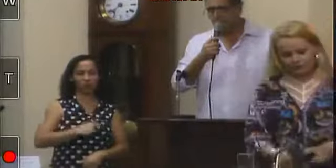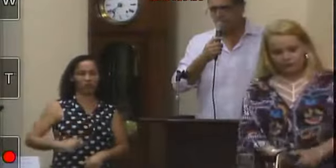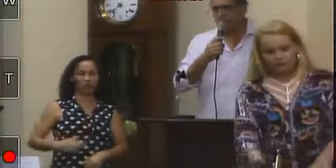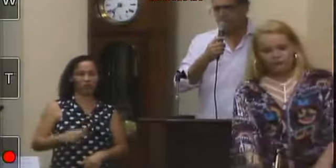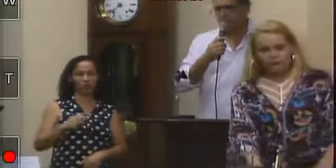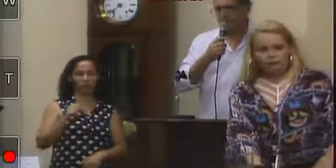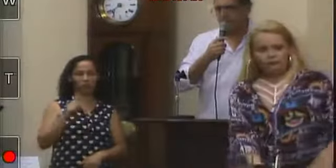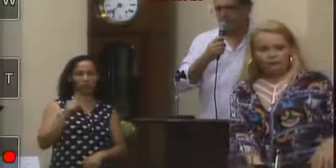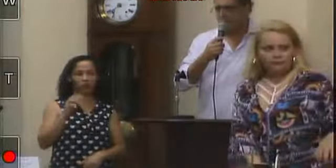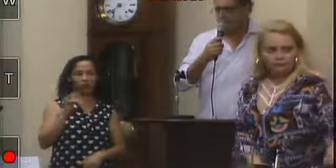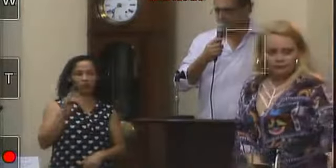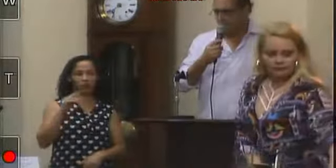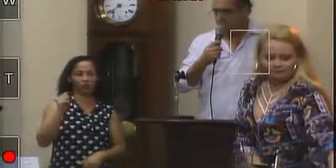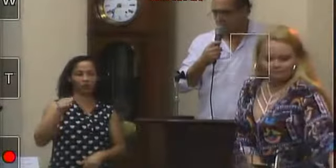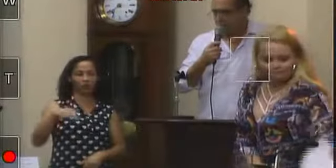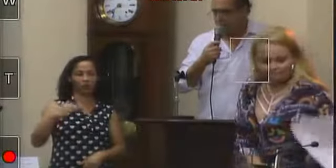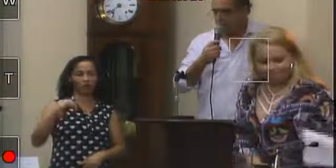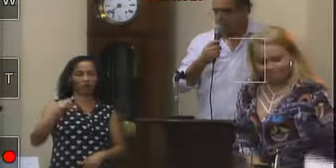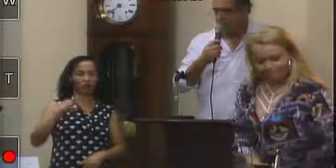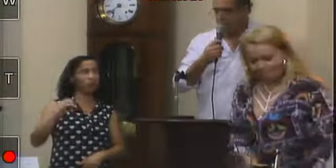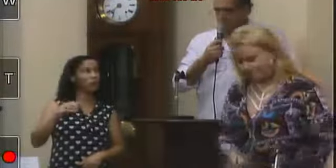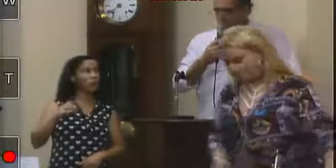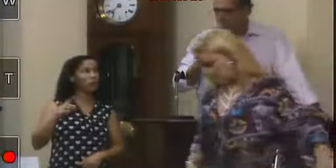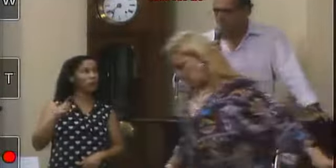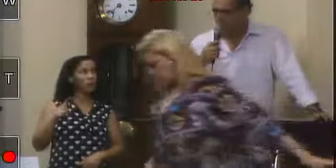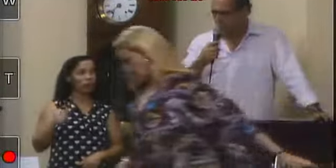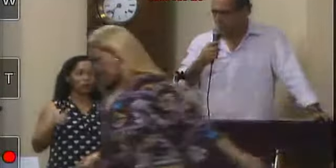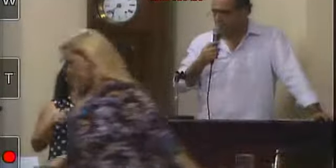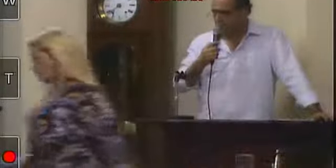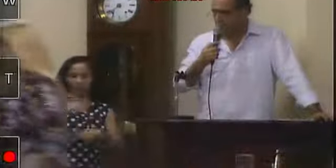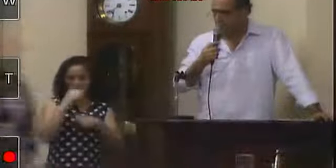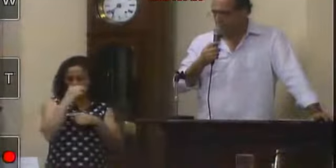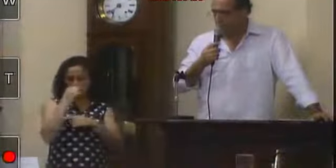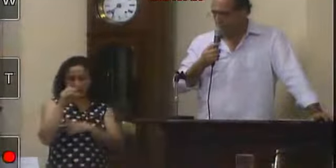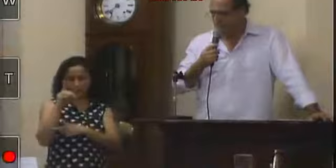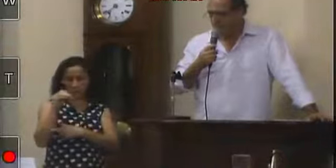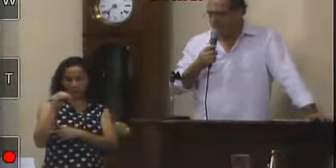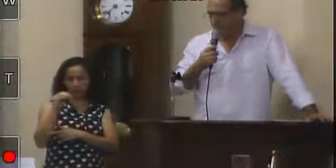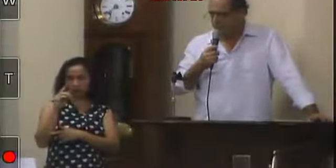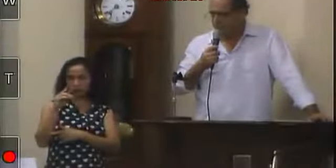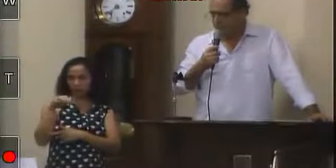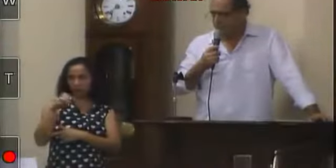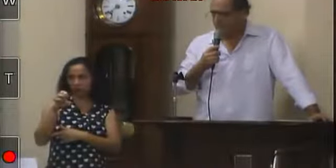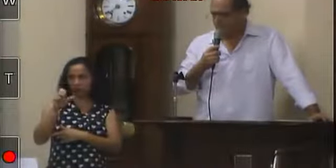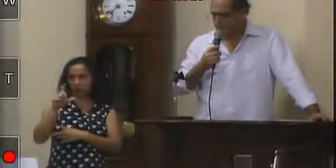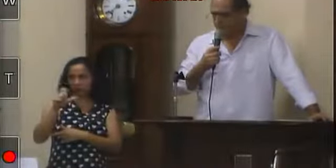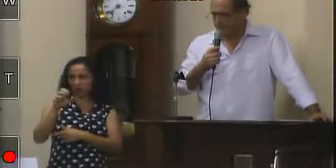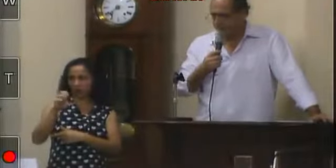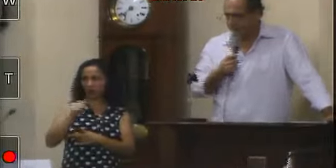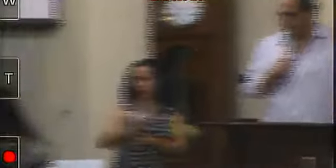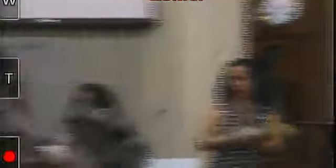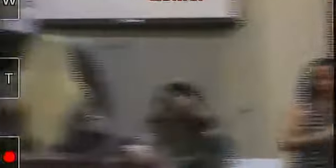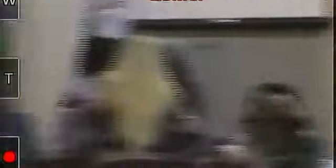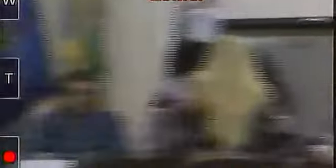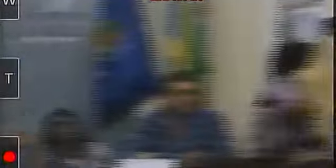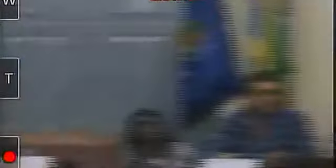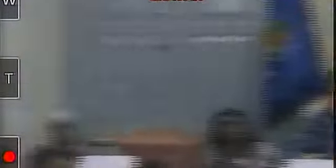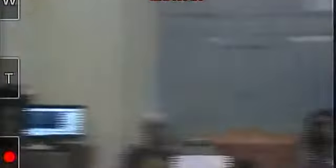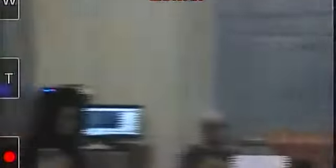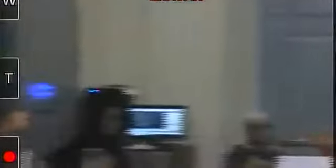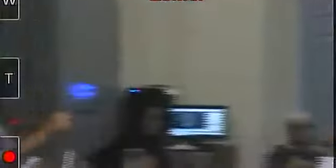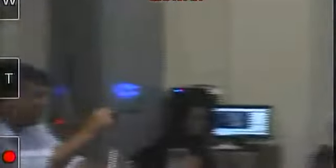André Correia fez essa agenda para a gente com meio-dia lá com o doutor Anjo. Então ele... Vereador Silvio, me permite? Quando